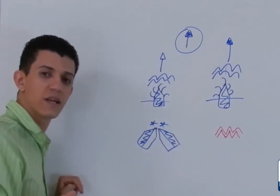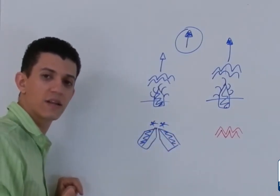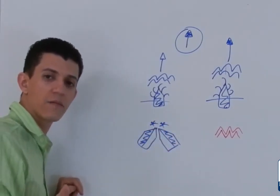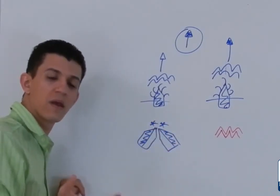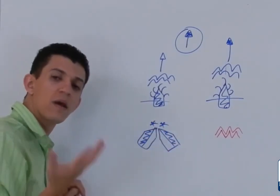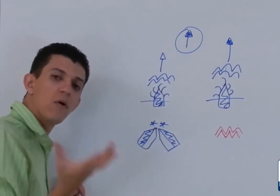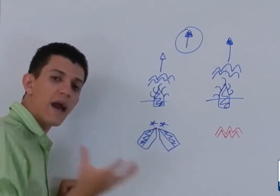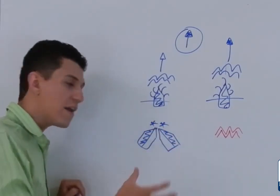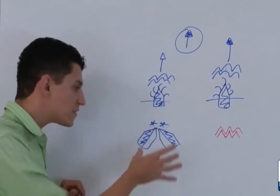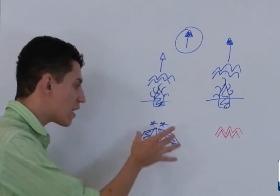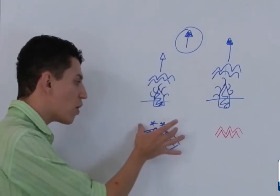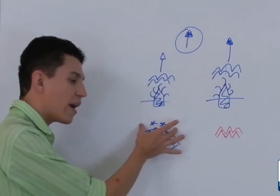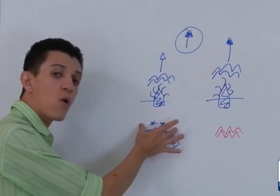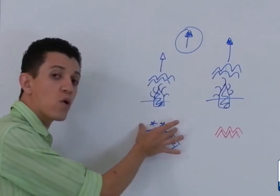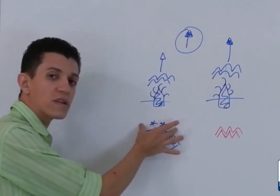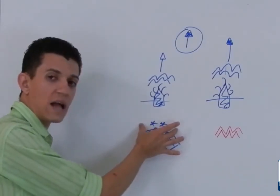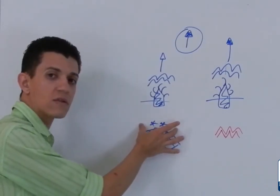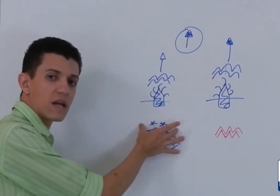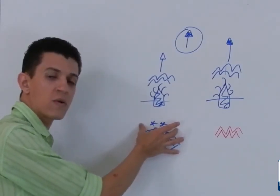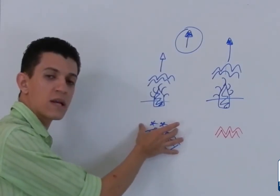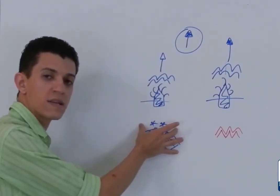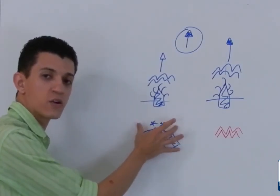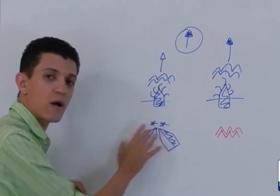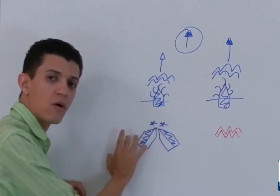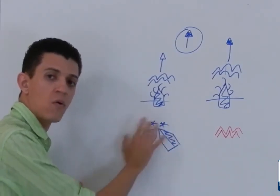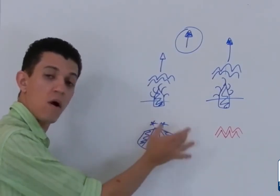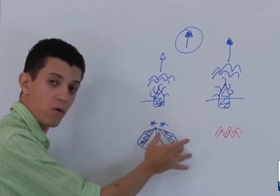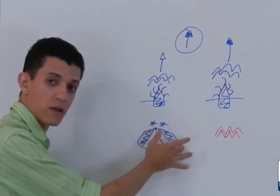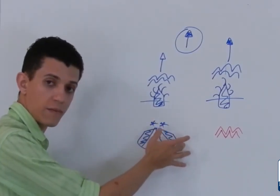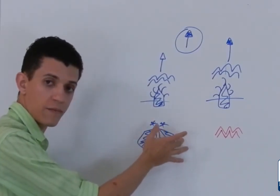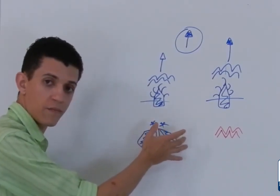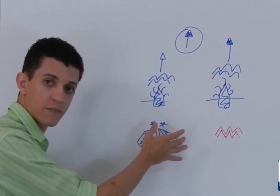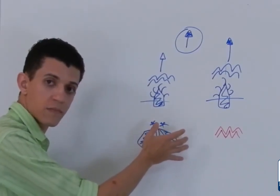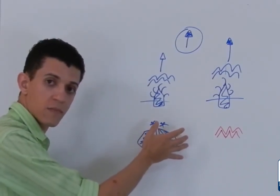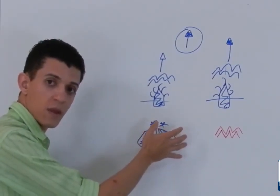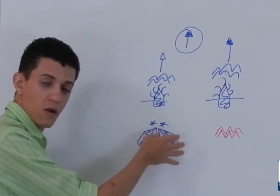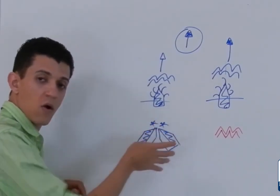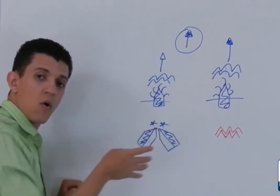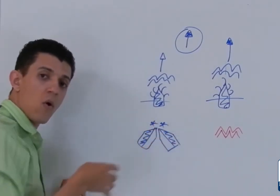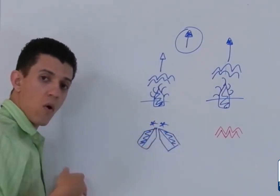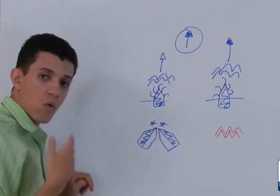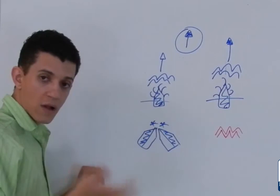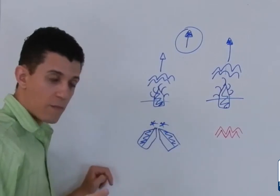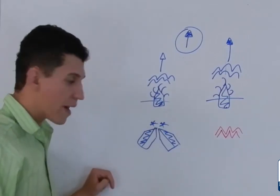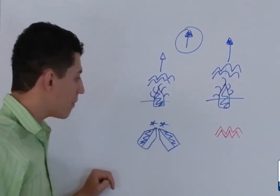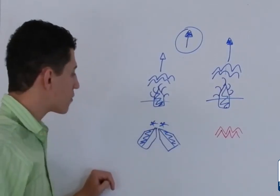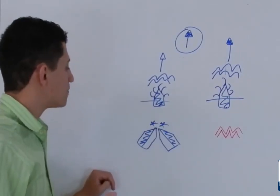escrita, porque a ênfase agora é o contato que está acontecendo de uma mão com outra. O quarto parâmetro,